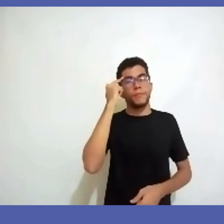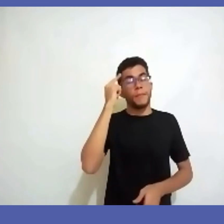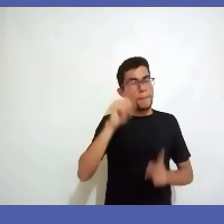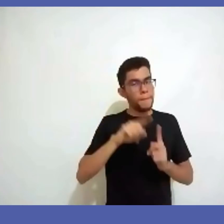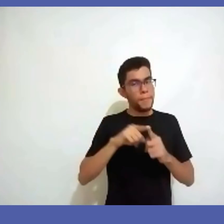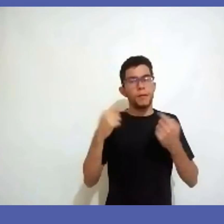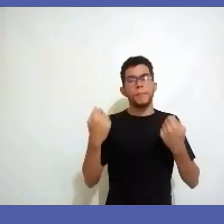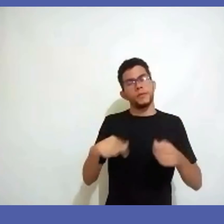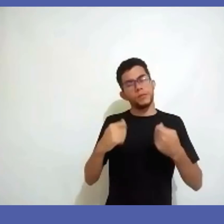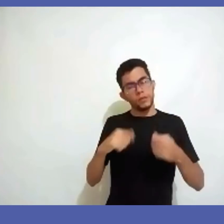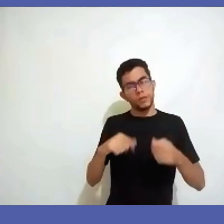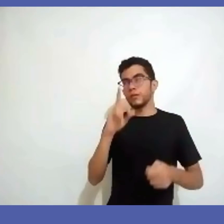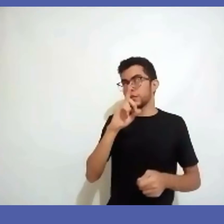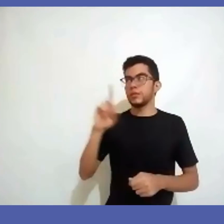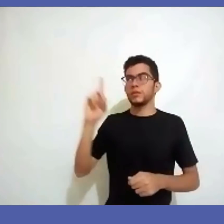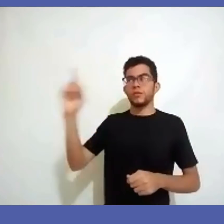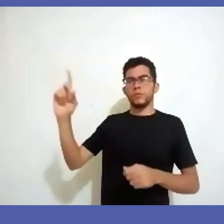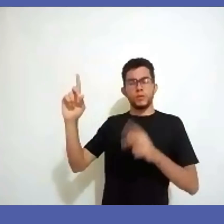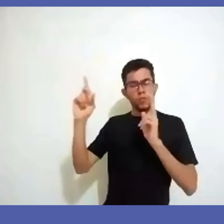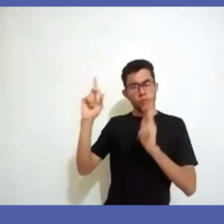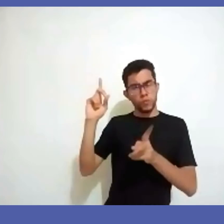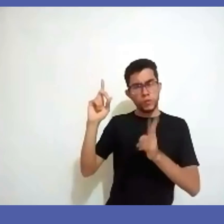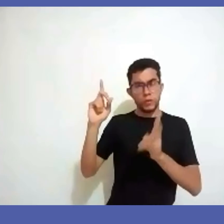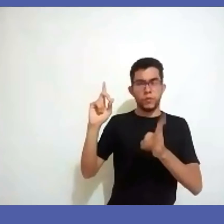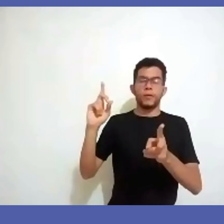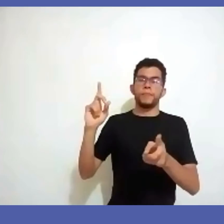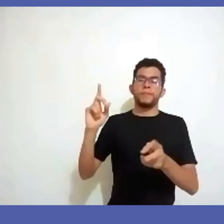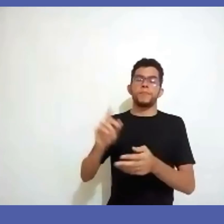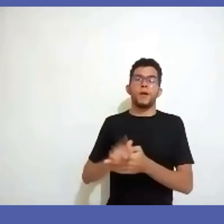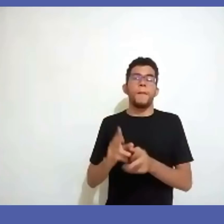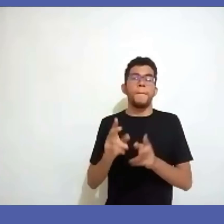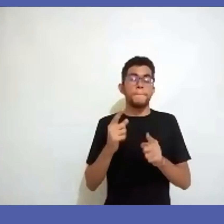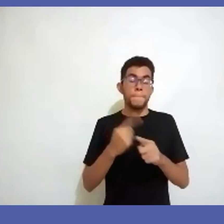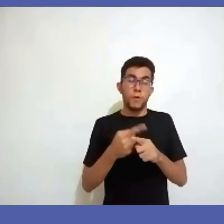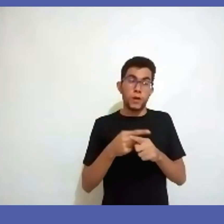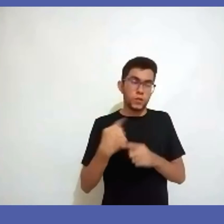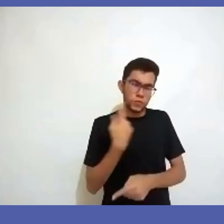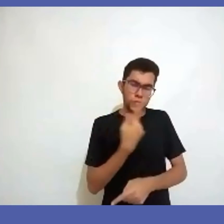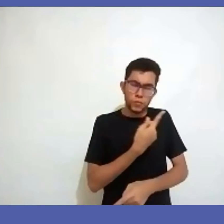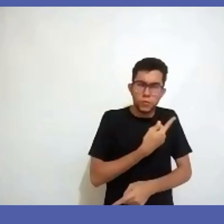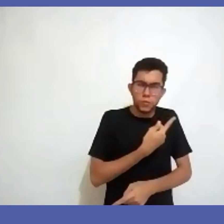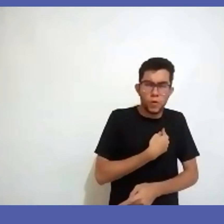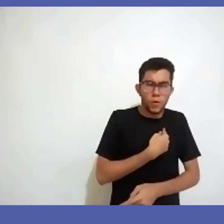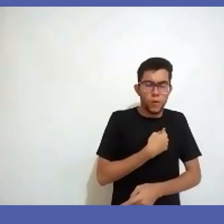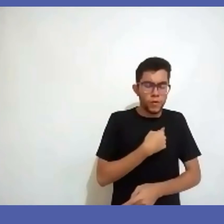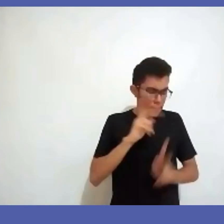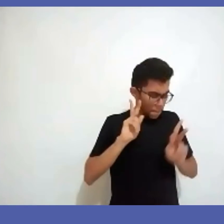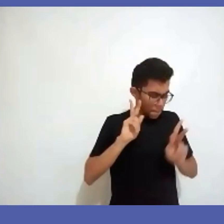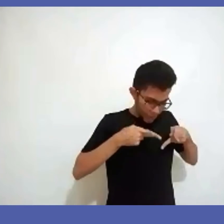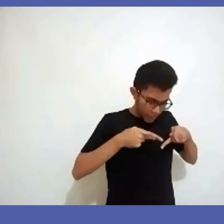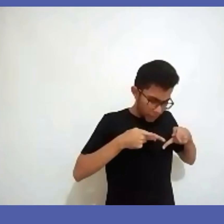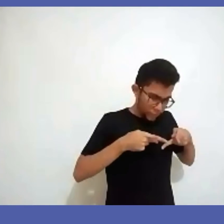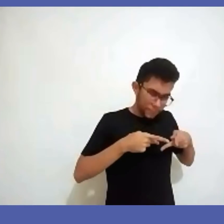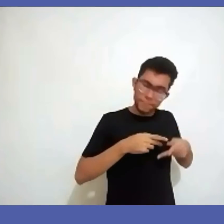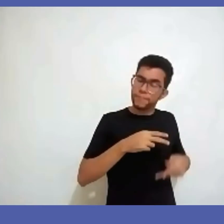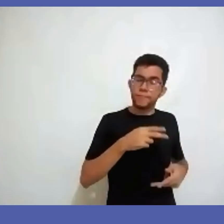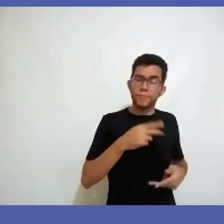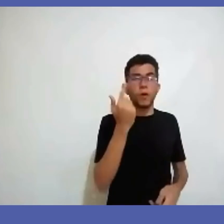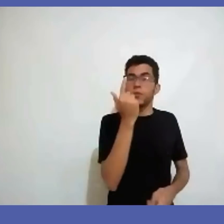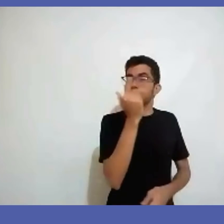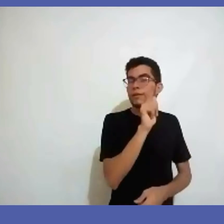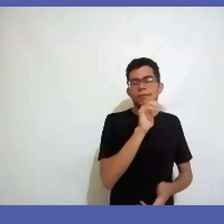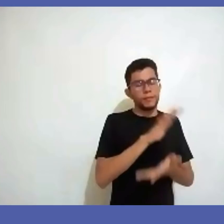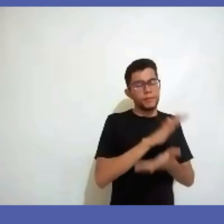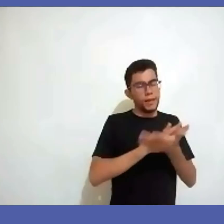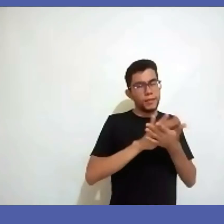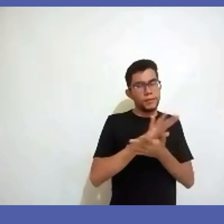capazes. Não, como se partisse de nós. Irmãos, para fazer a obra de Deus, nada tem que partir de nós. Tudo tem que